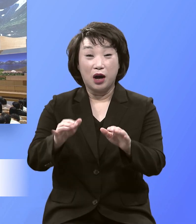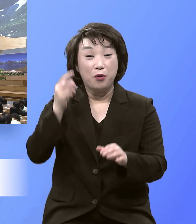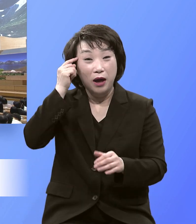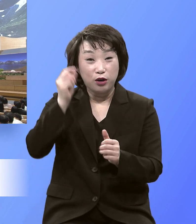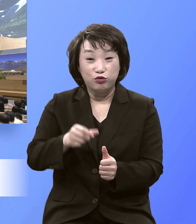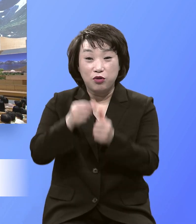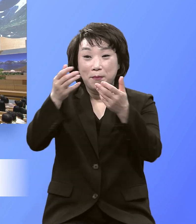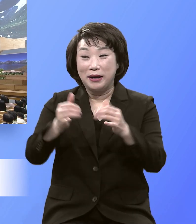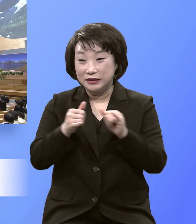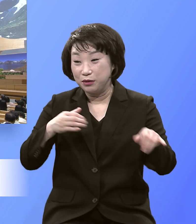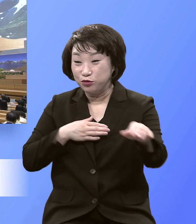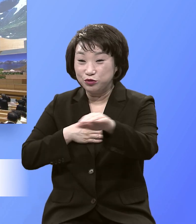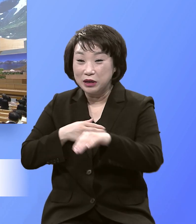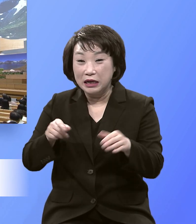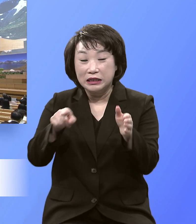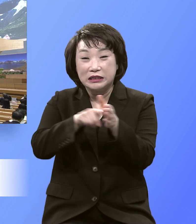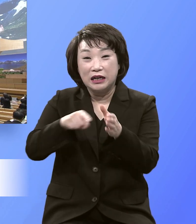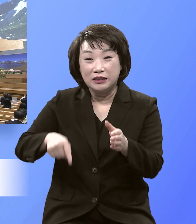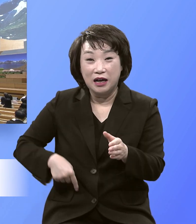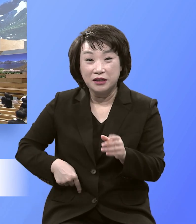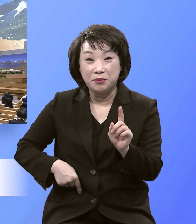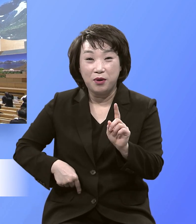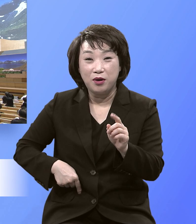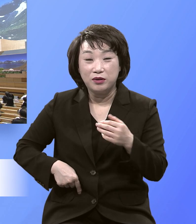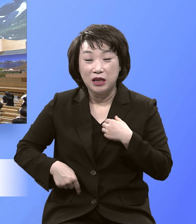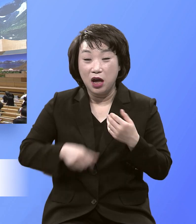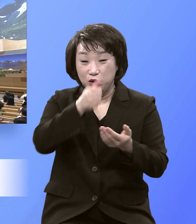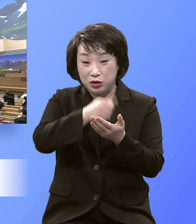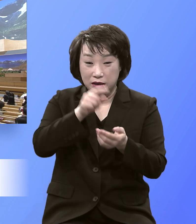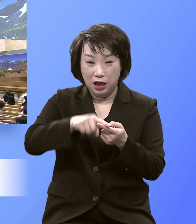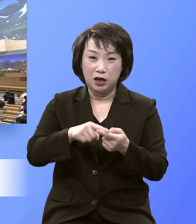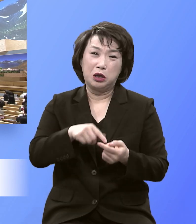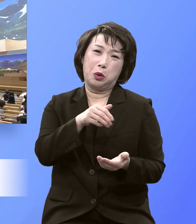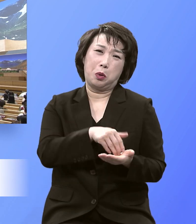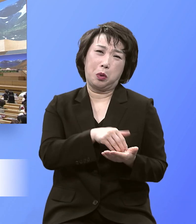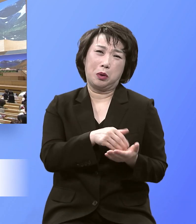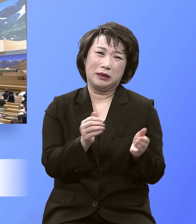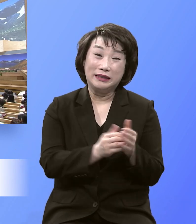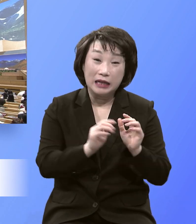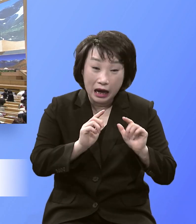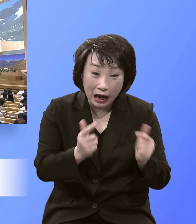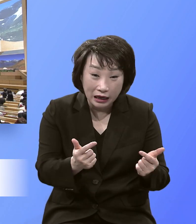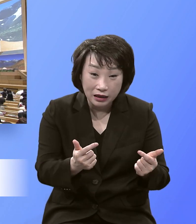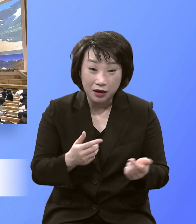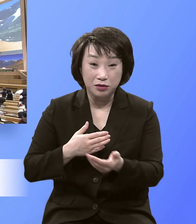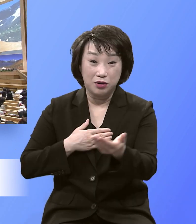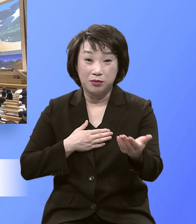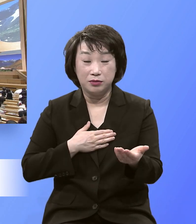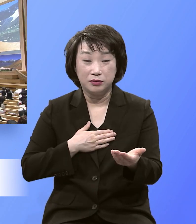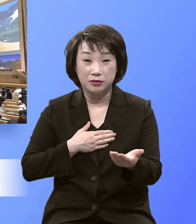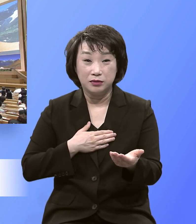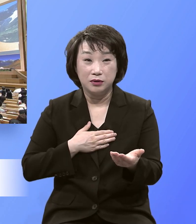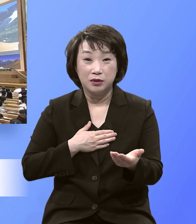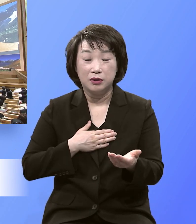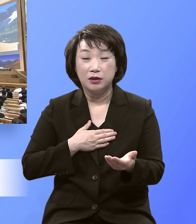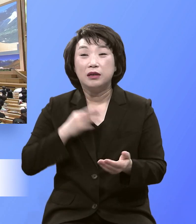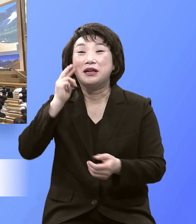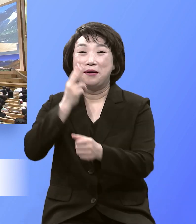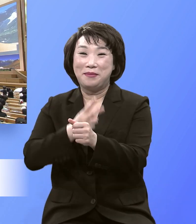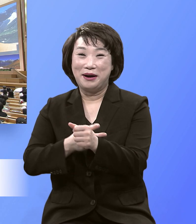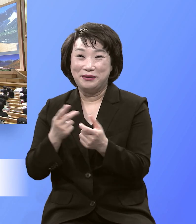구원받은 자들의 신앙 양심은 내 죄에 대한 자책이 아니라 사도 바울과